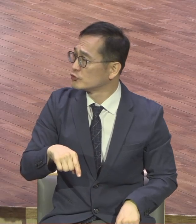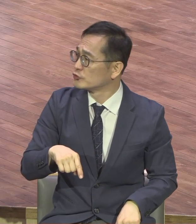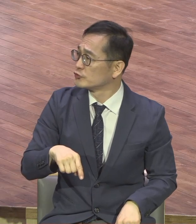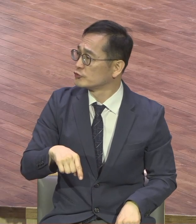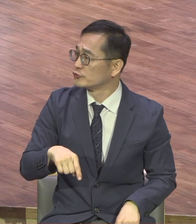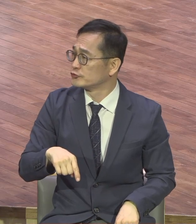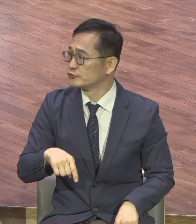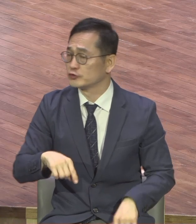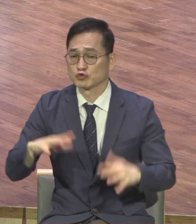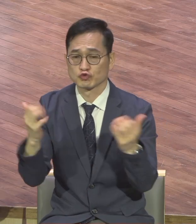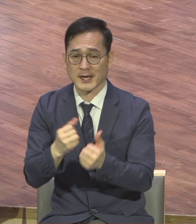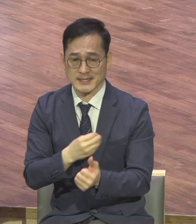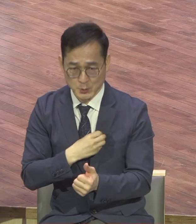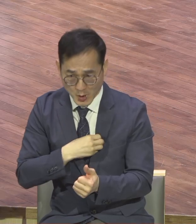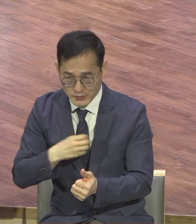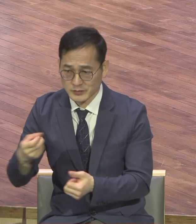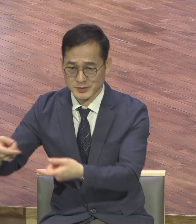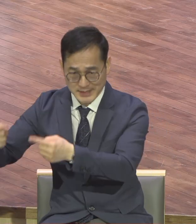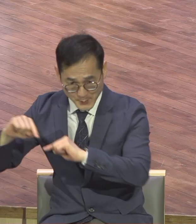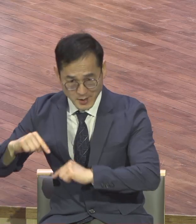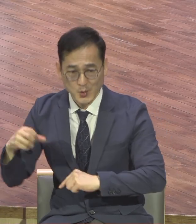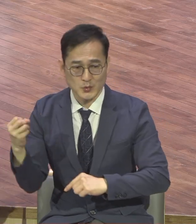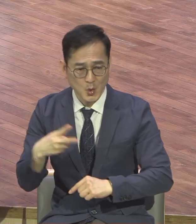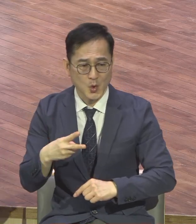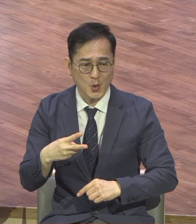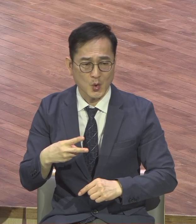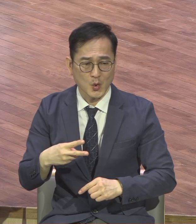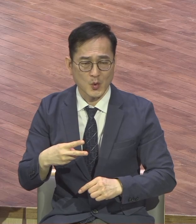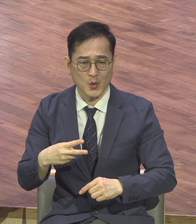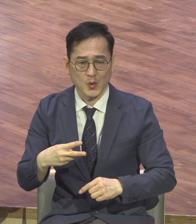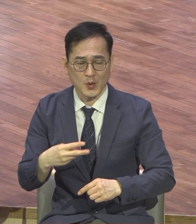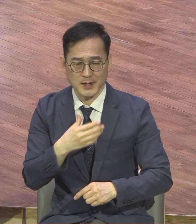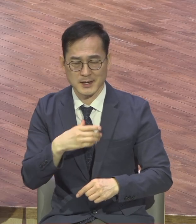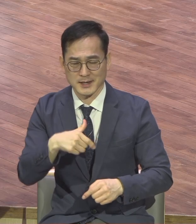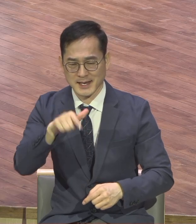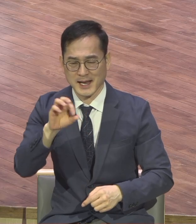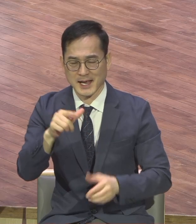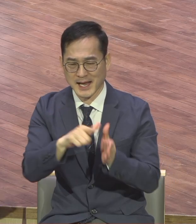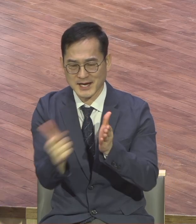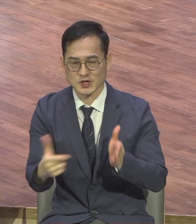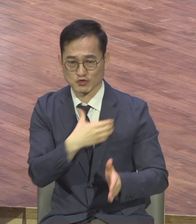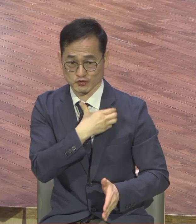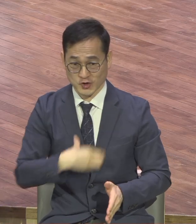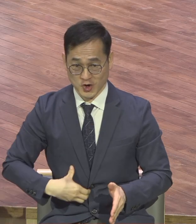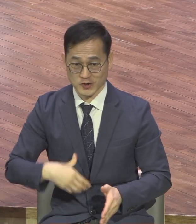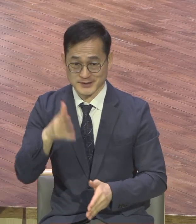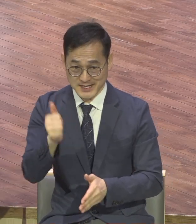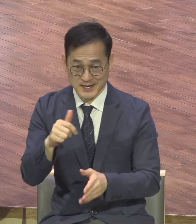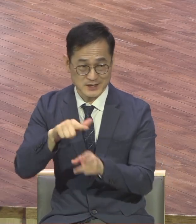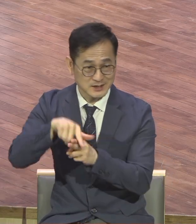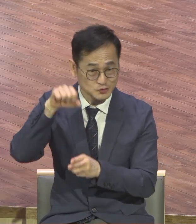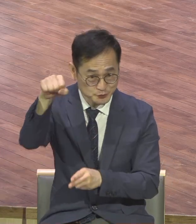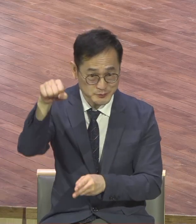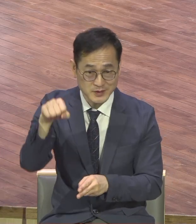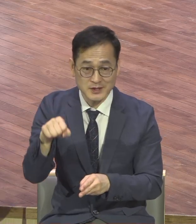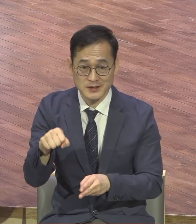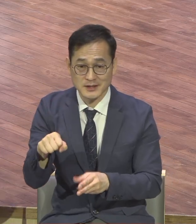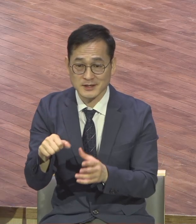하셨는데, 이런 정치인들이 이렇게 교회 와서 인사하고 가는 것은 표 때문에 그래요.